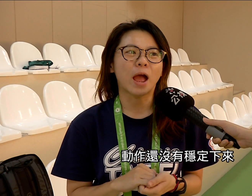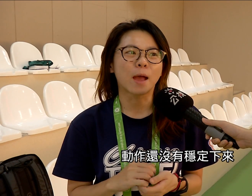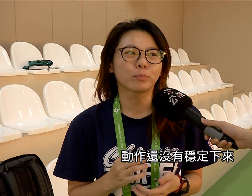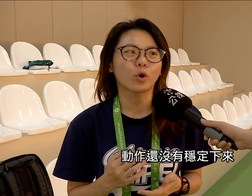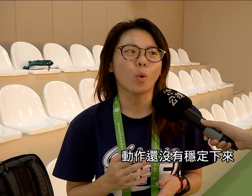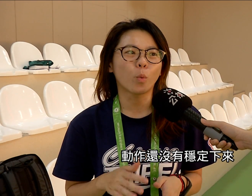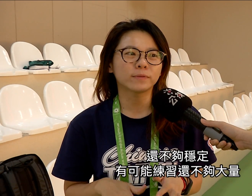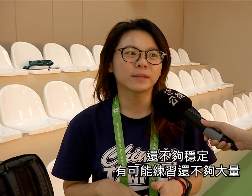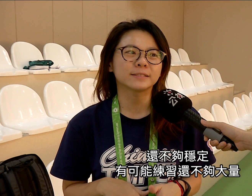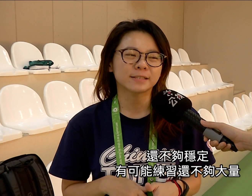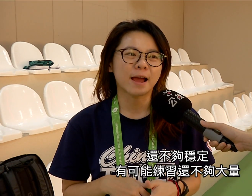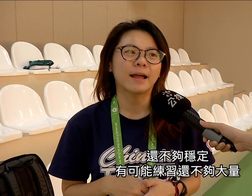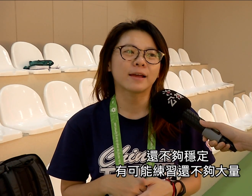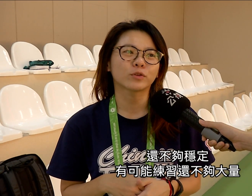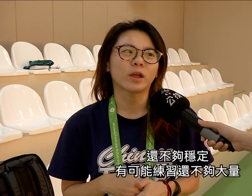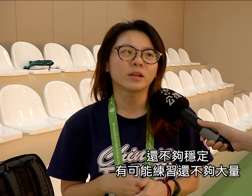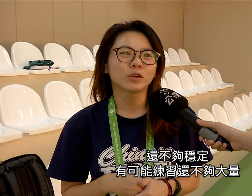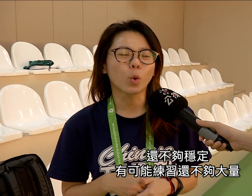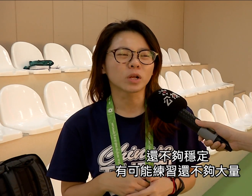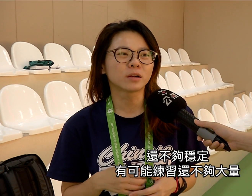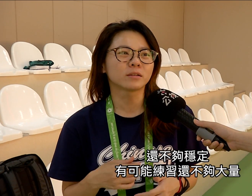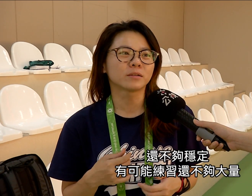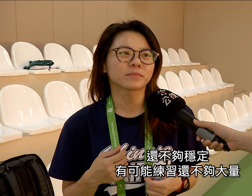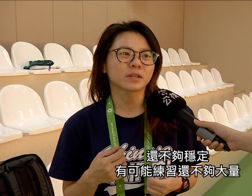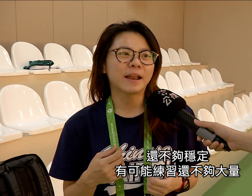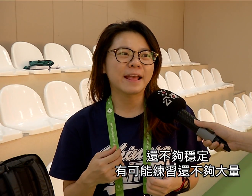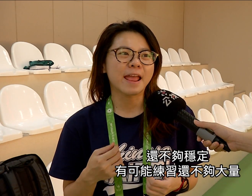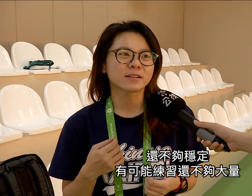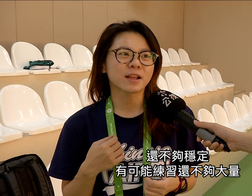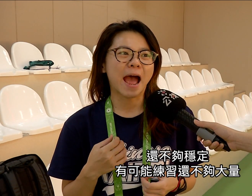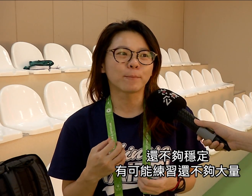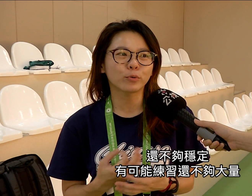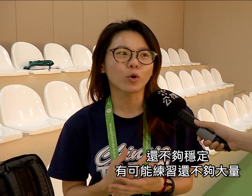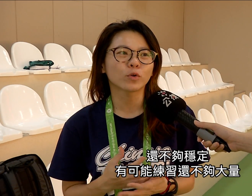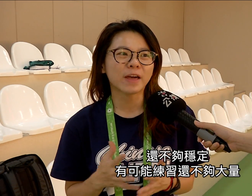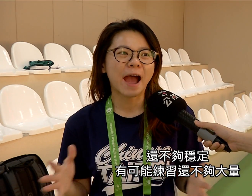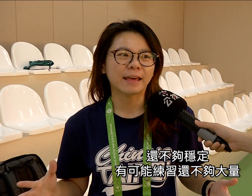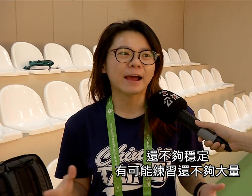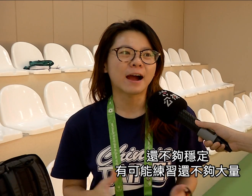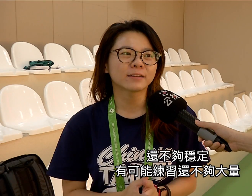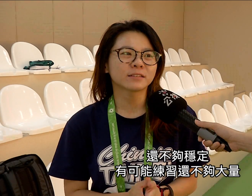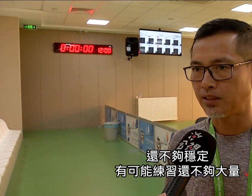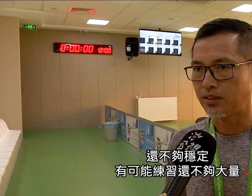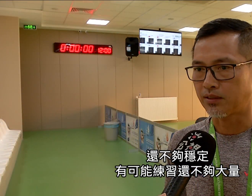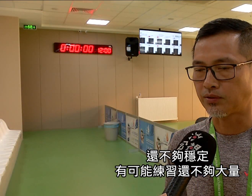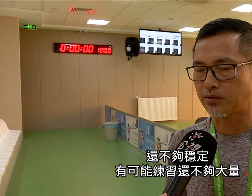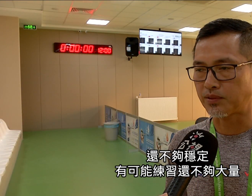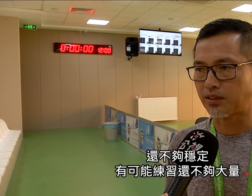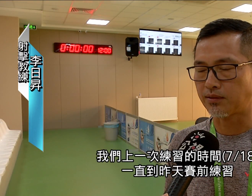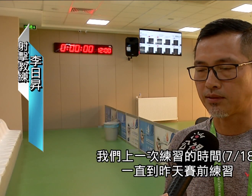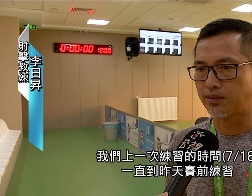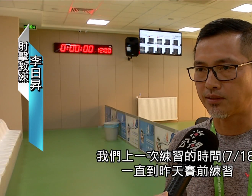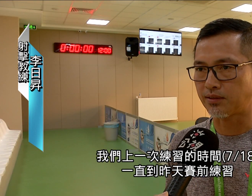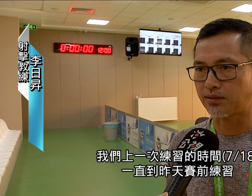还不够我的渣啦，对，我可能赢还不够大呀。 就是我们上一次练习的时